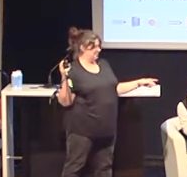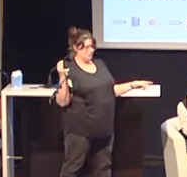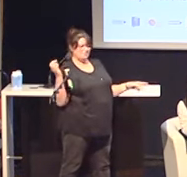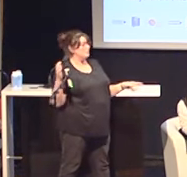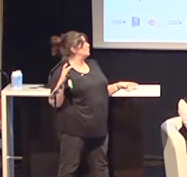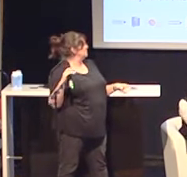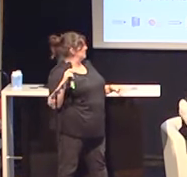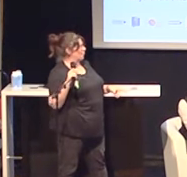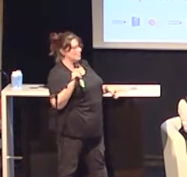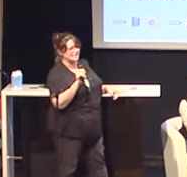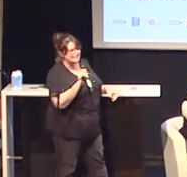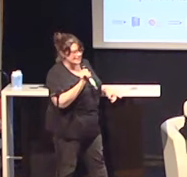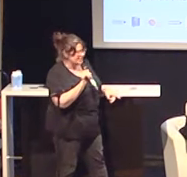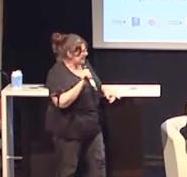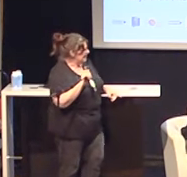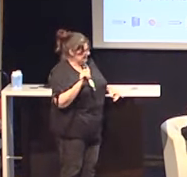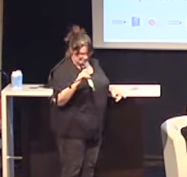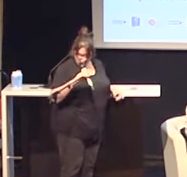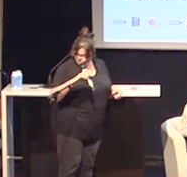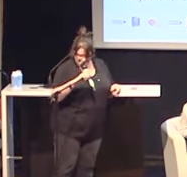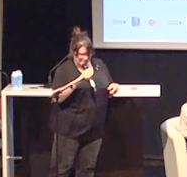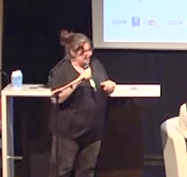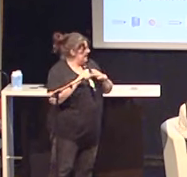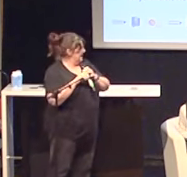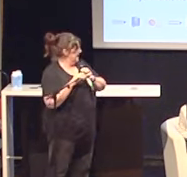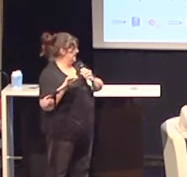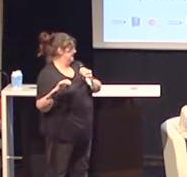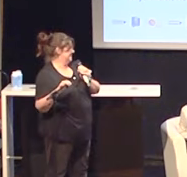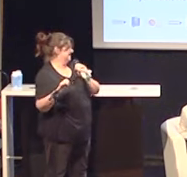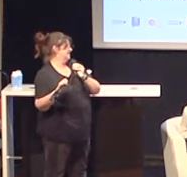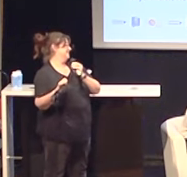Ah oui, c'est vrai, j'ai pas besoin de micro, merci, c'est gentil.